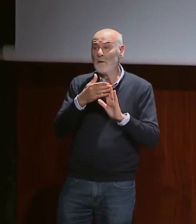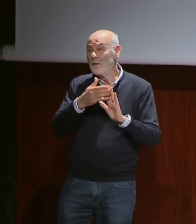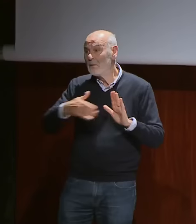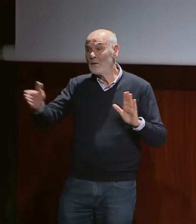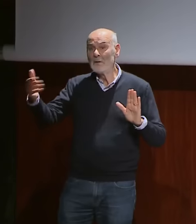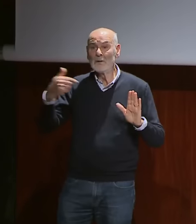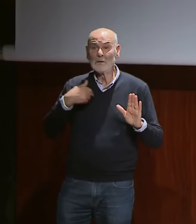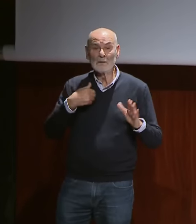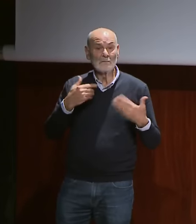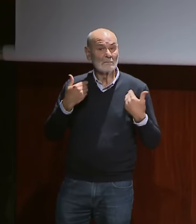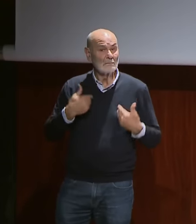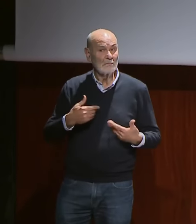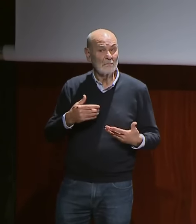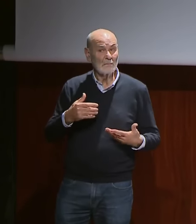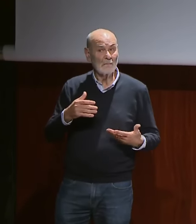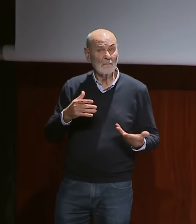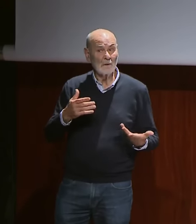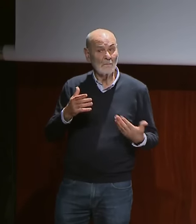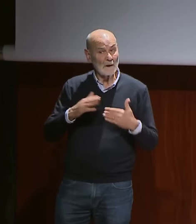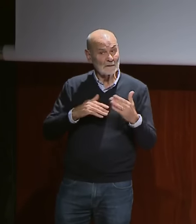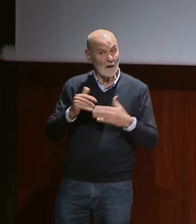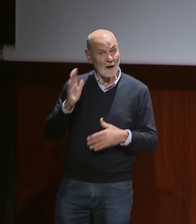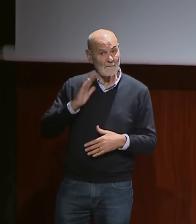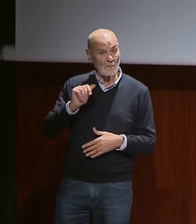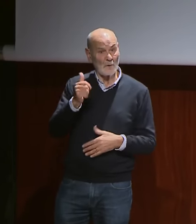quelqu'un. Et puis,